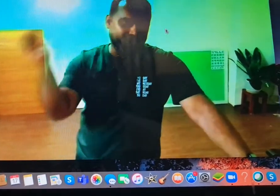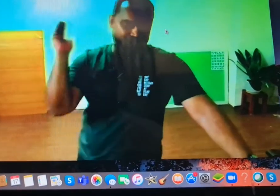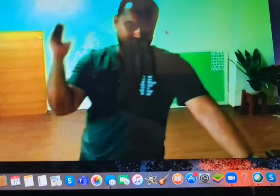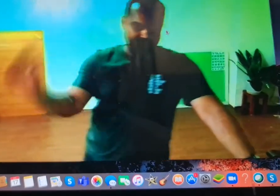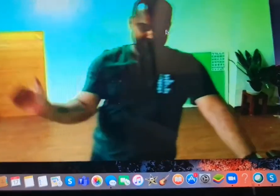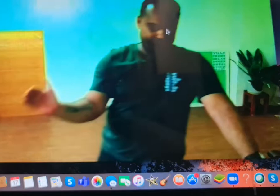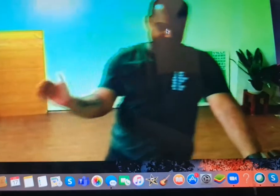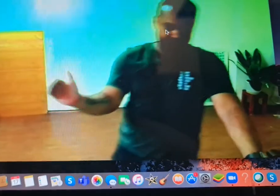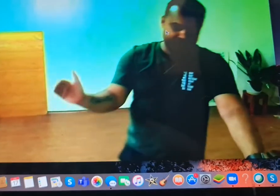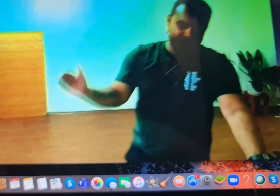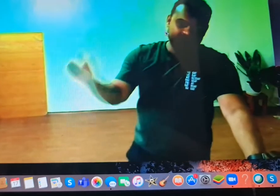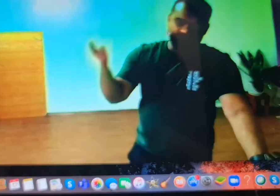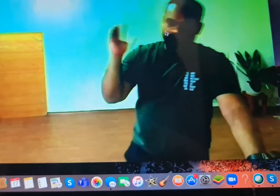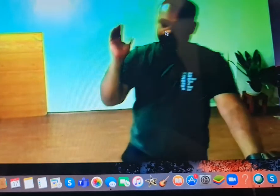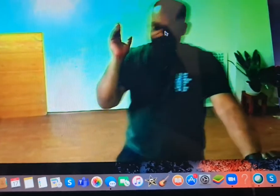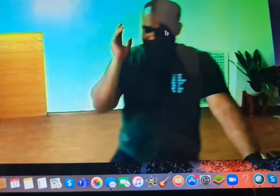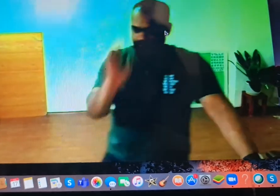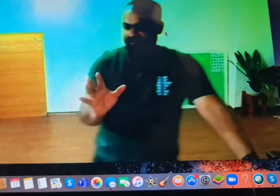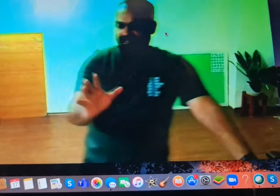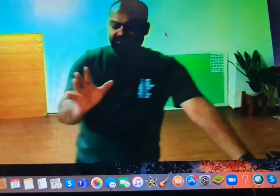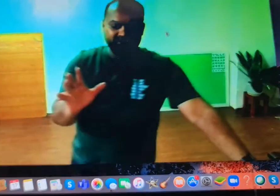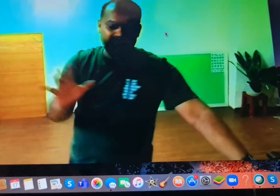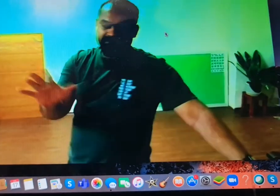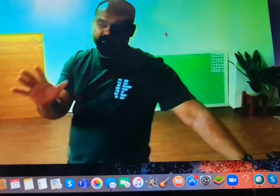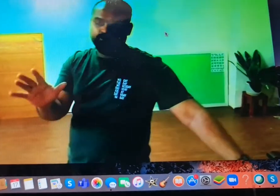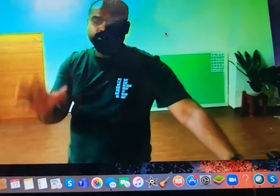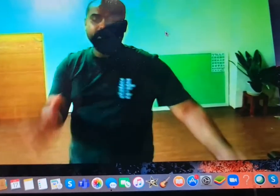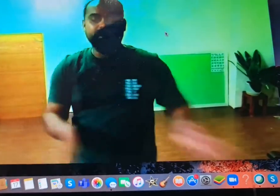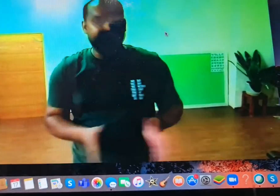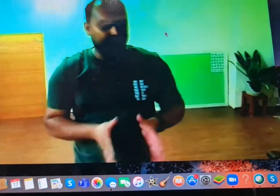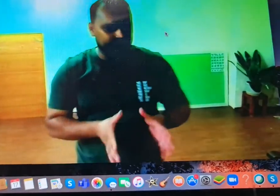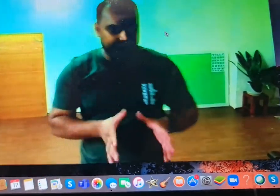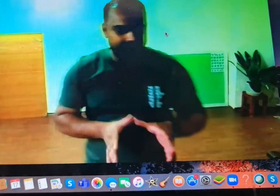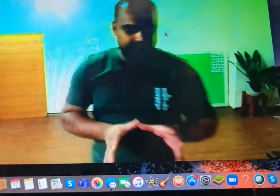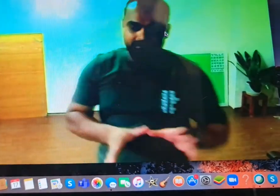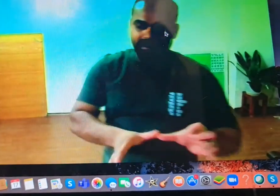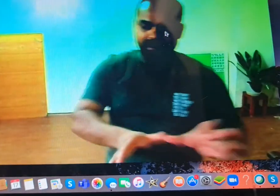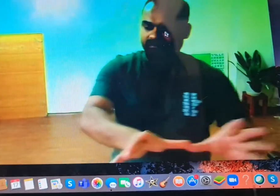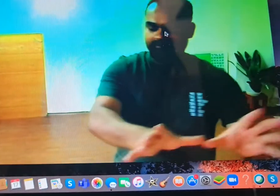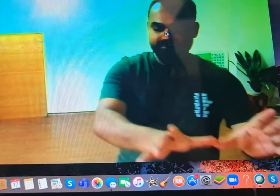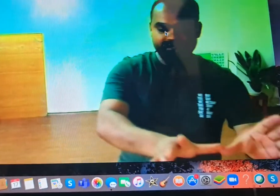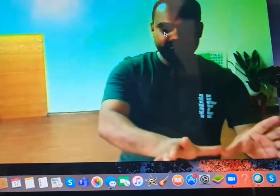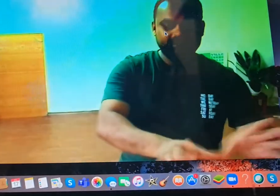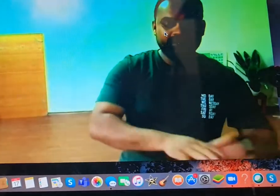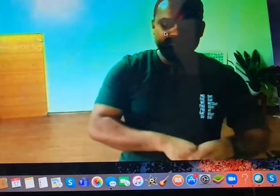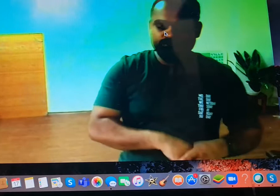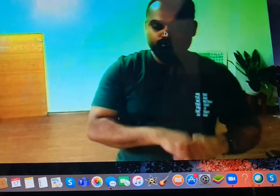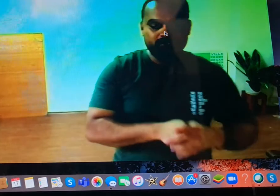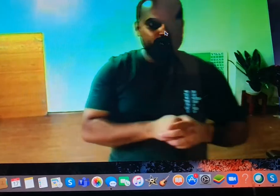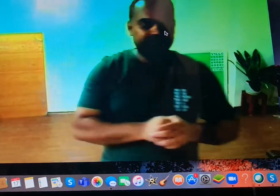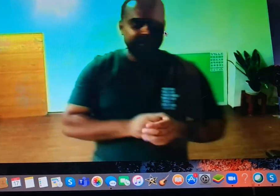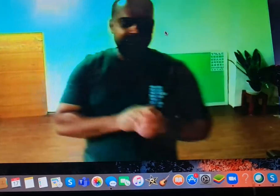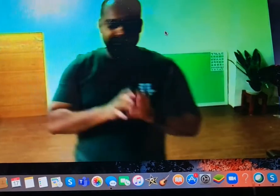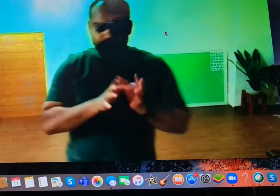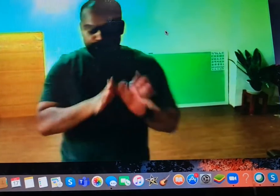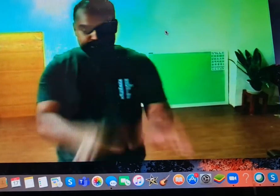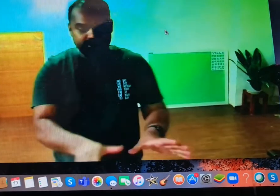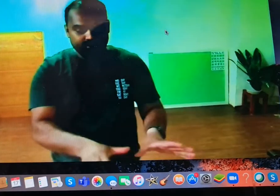में। वो दो तरीके से मसाज होती है, एक होता है कलरी में हाथ मसाज जिसको हम बोलते हैं कई उलझन,